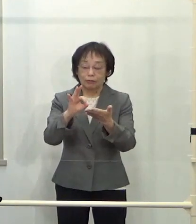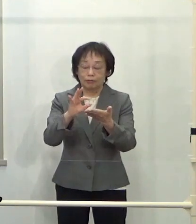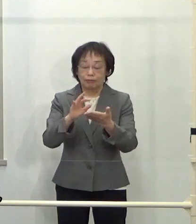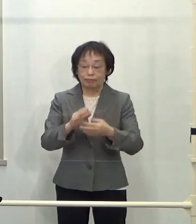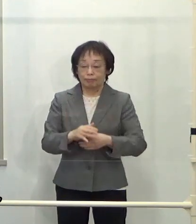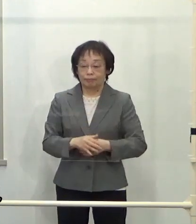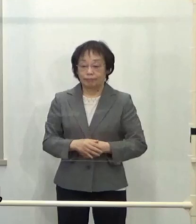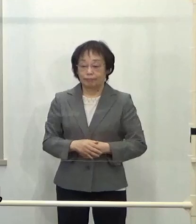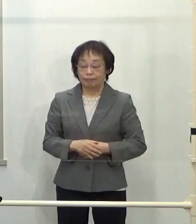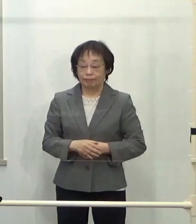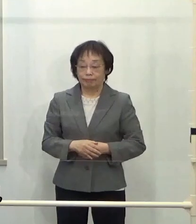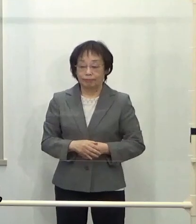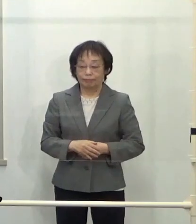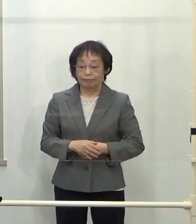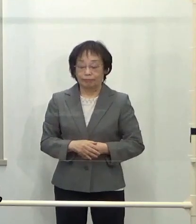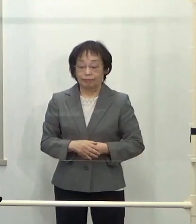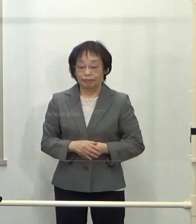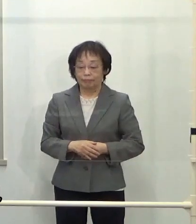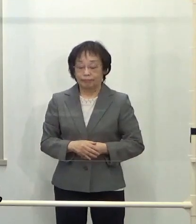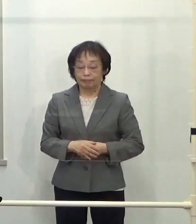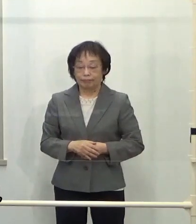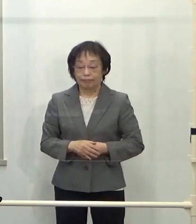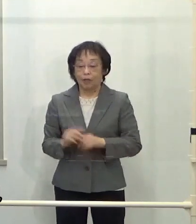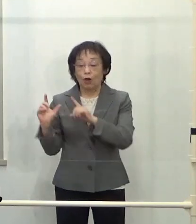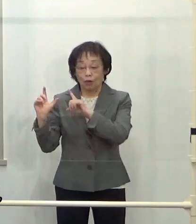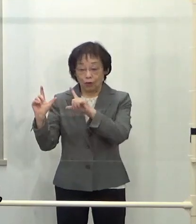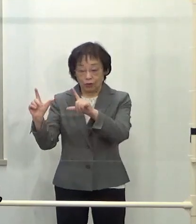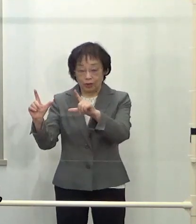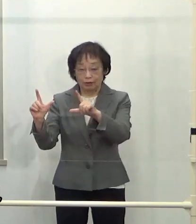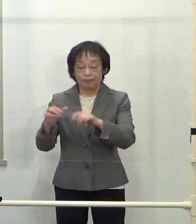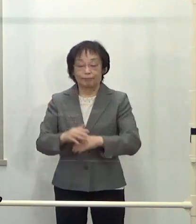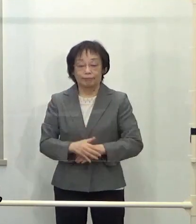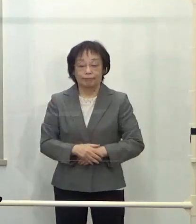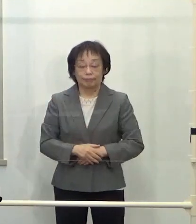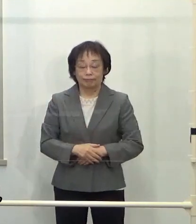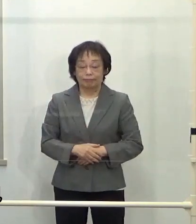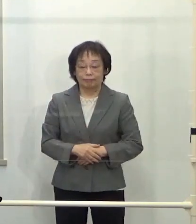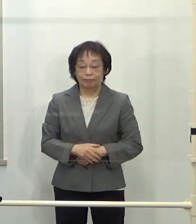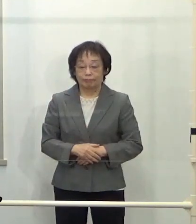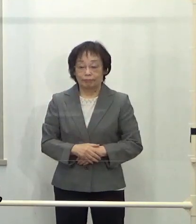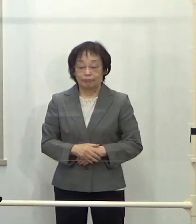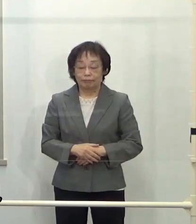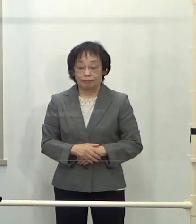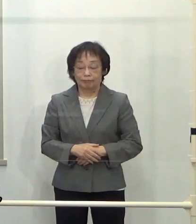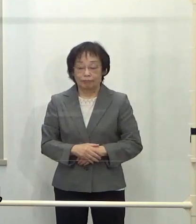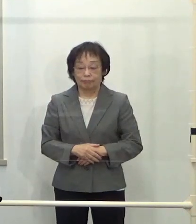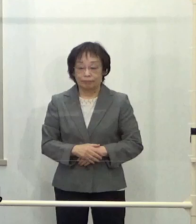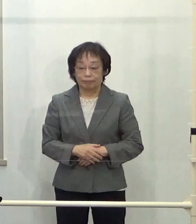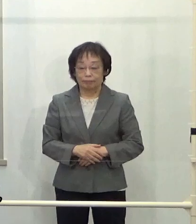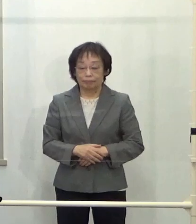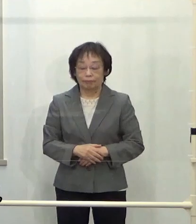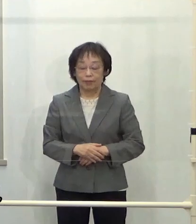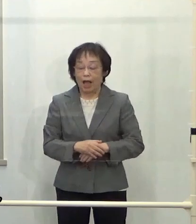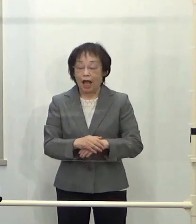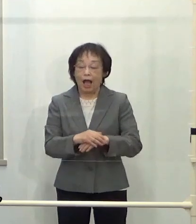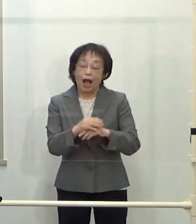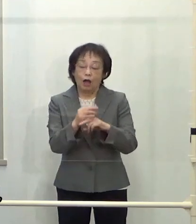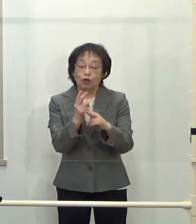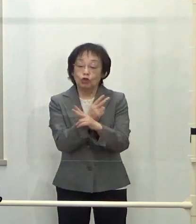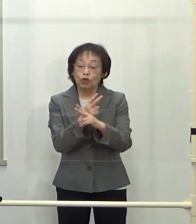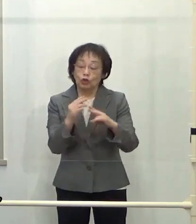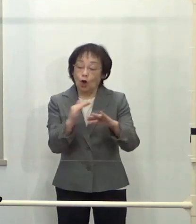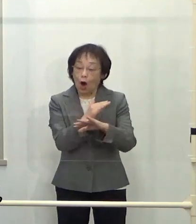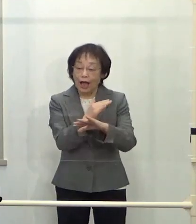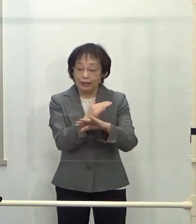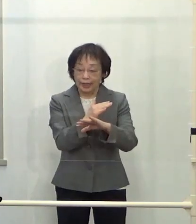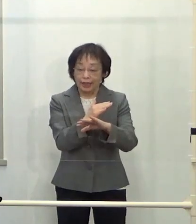を改めて思います。 はい、最初はソーラー発電からですね、かなり力を